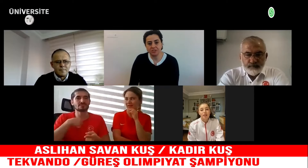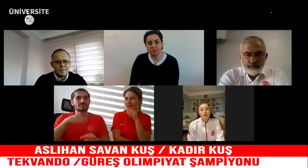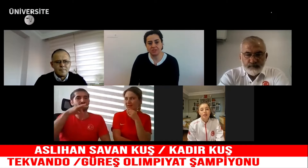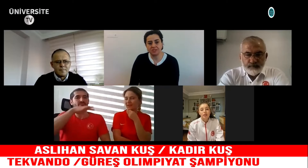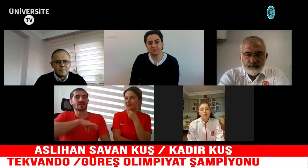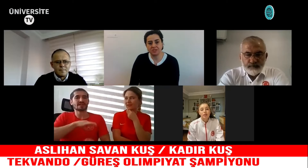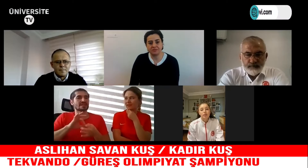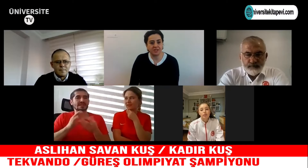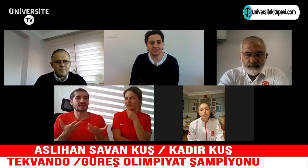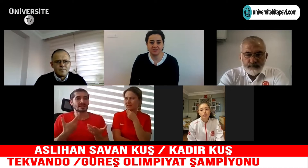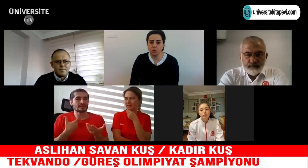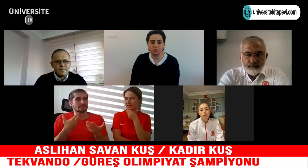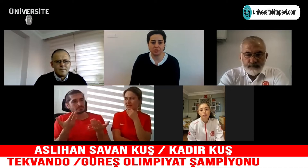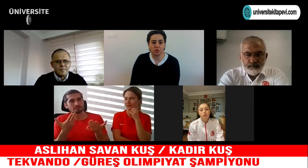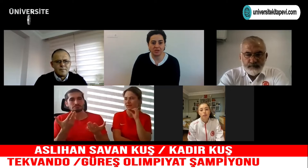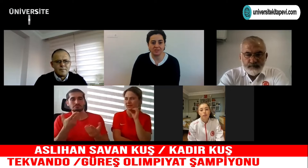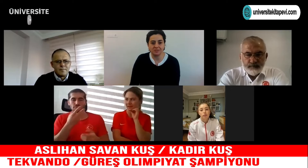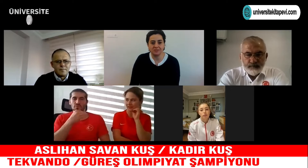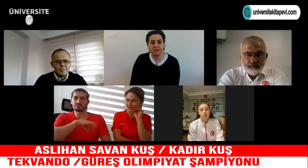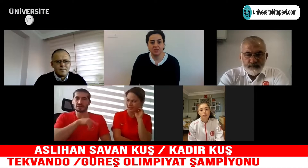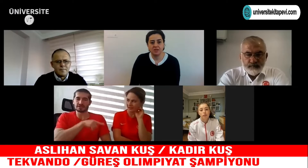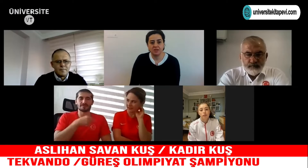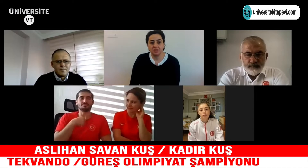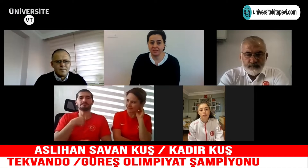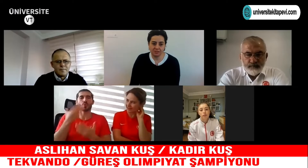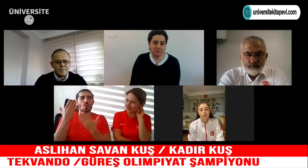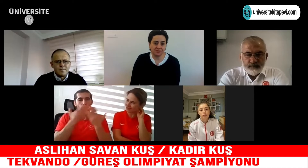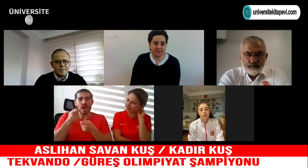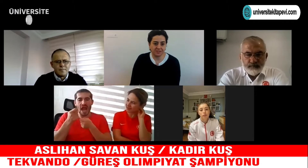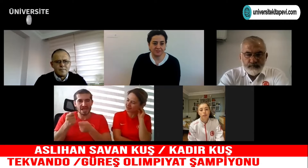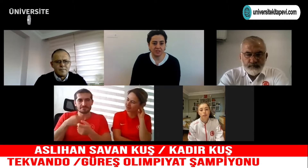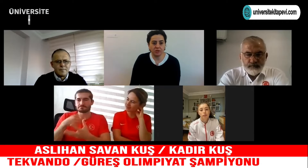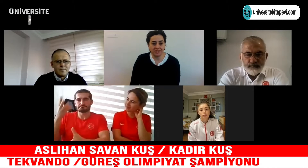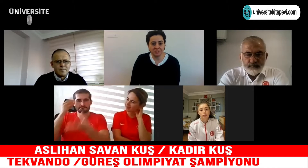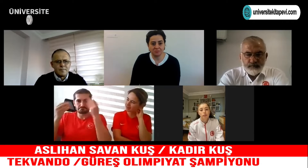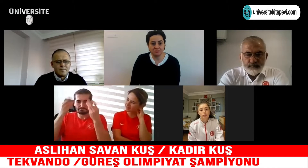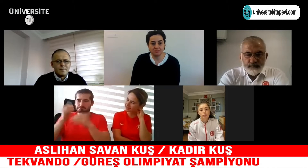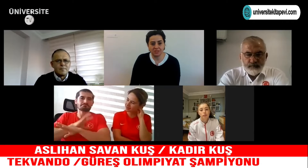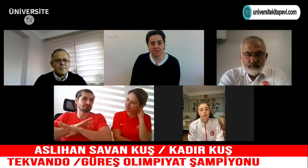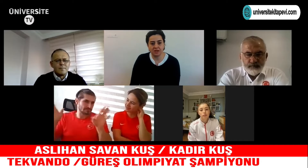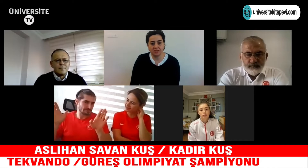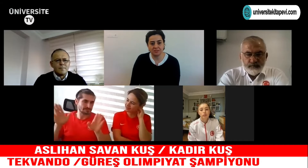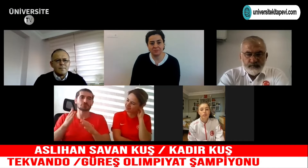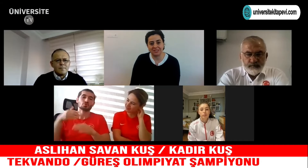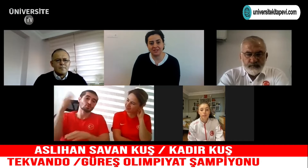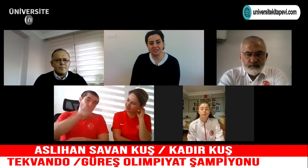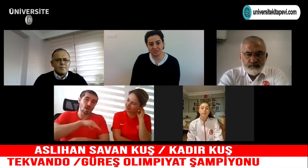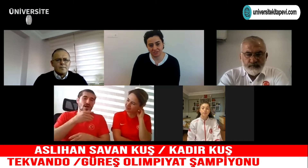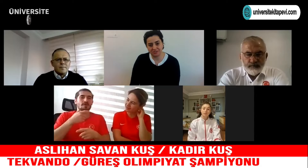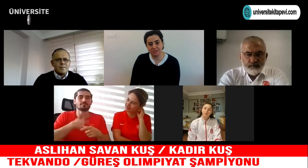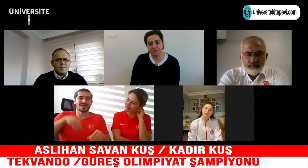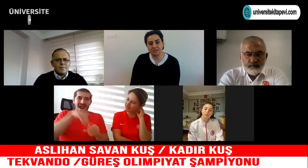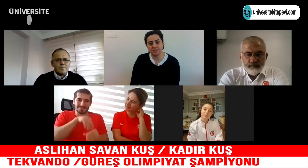vardı. Güreş branşının bana faydası ne oldu diye sorarsanız inanılmaz faydası var. Eğitimde aldığım